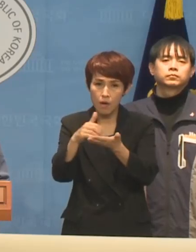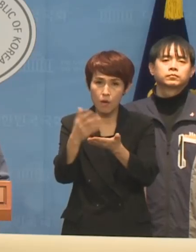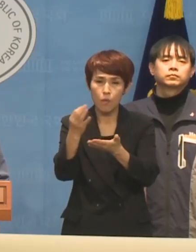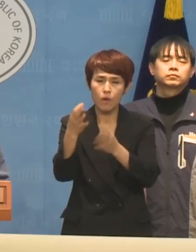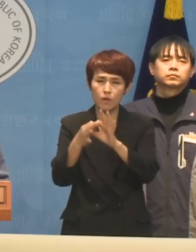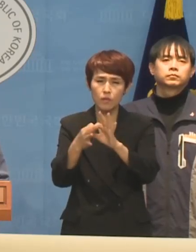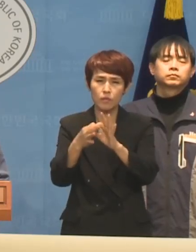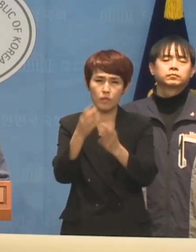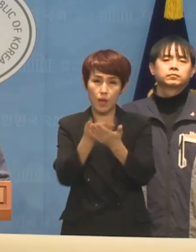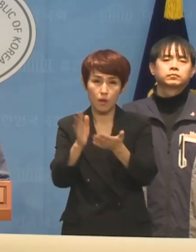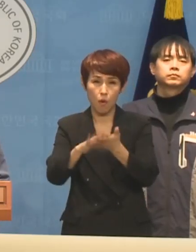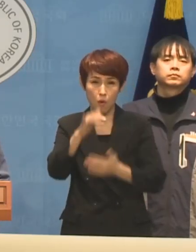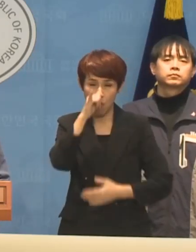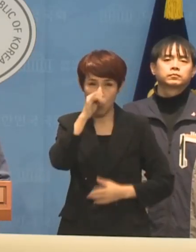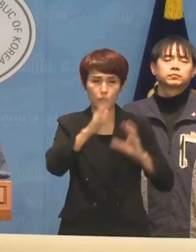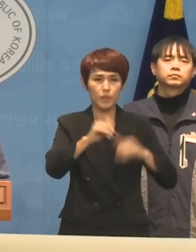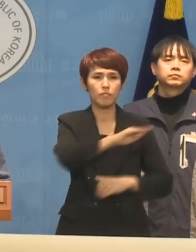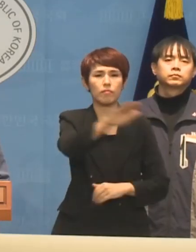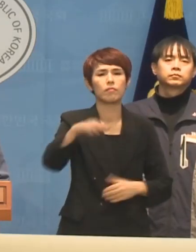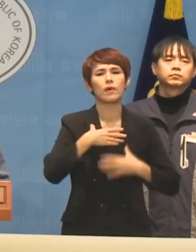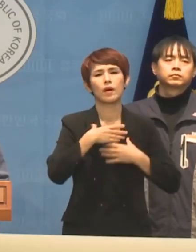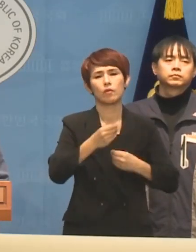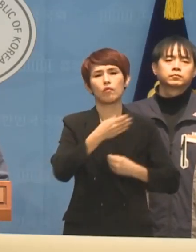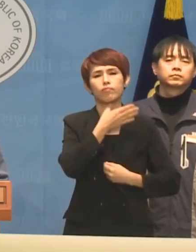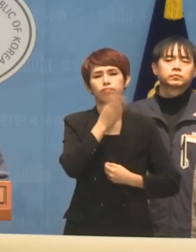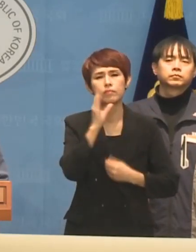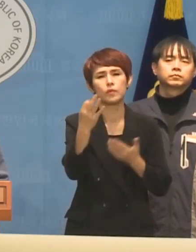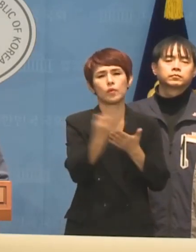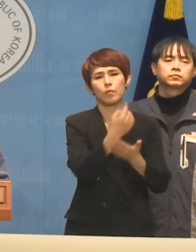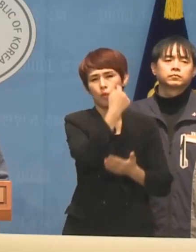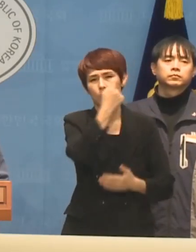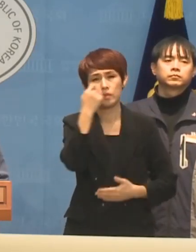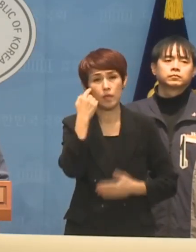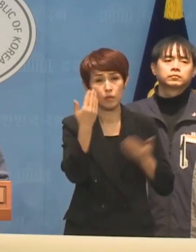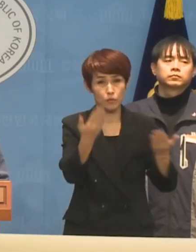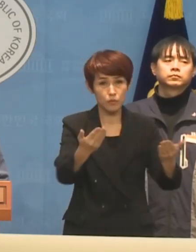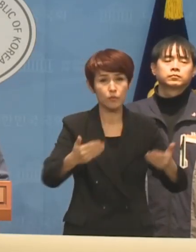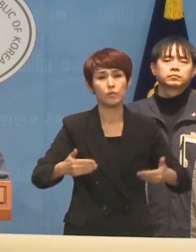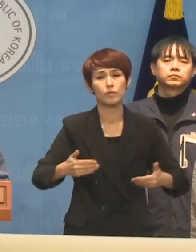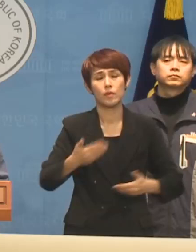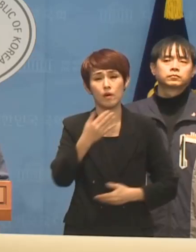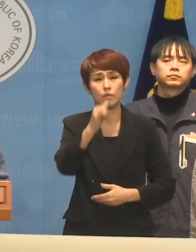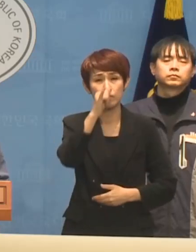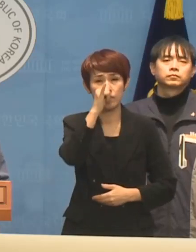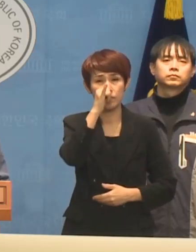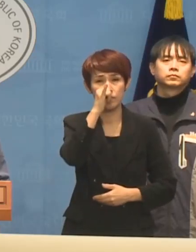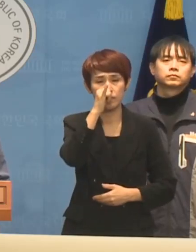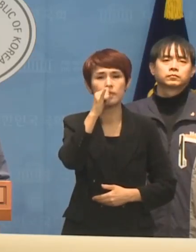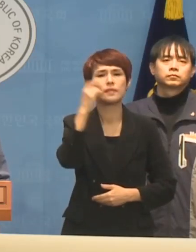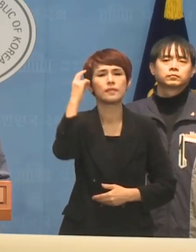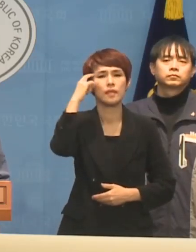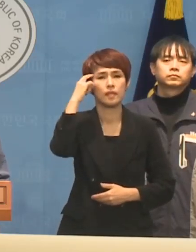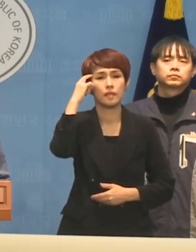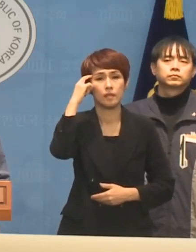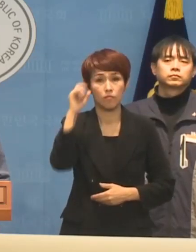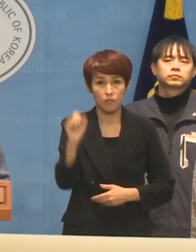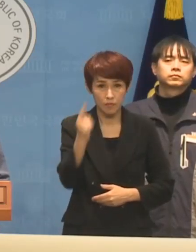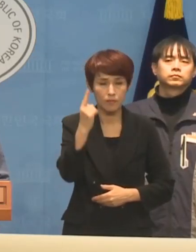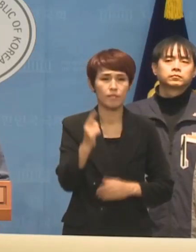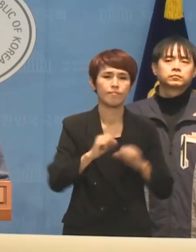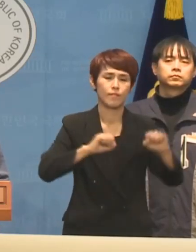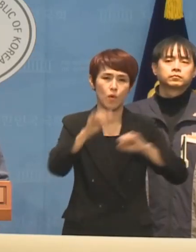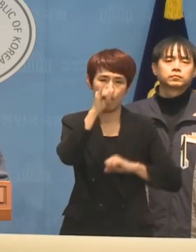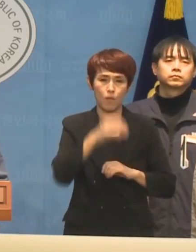더욱 넓어져 국민의 안정적 노후소득 보장이라는 제도적 목적 실현이 저해된다는 인식의 결과입니다.